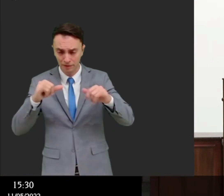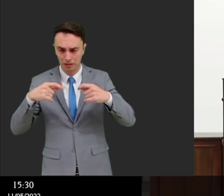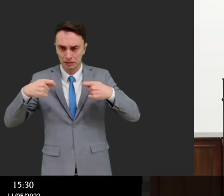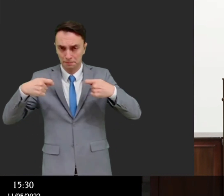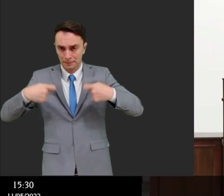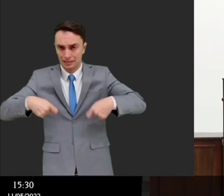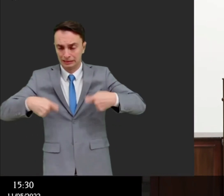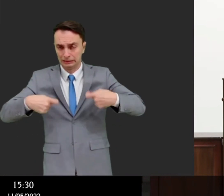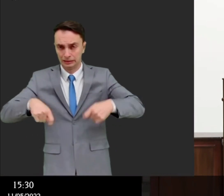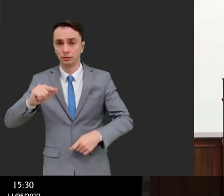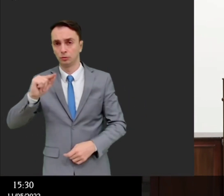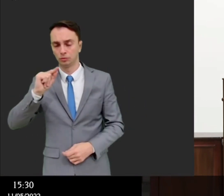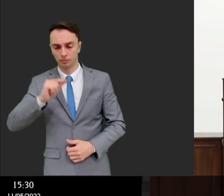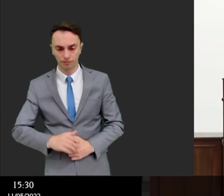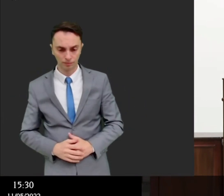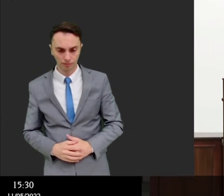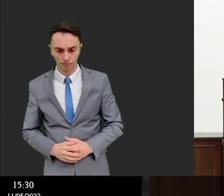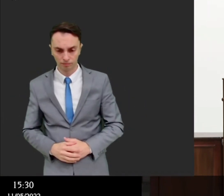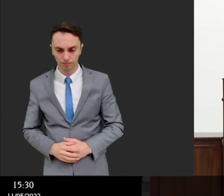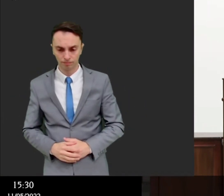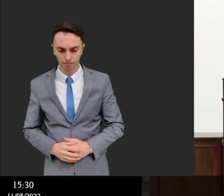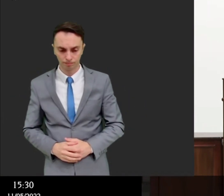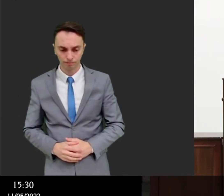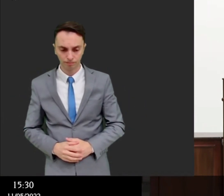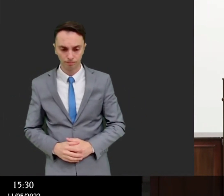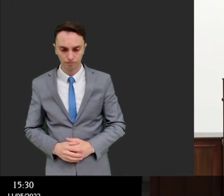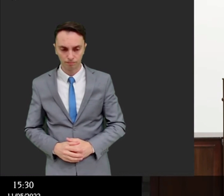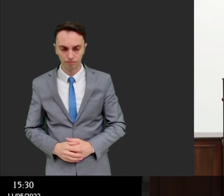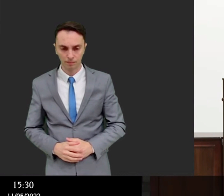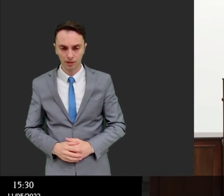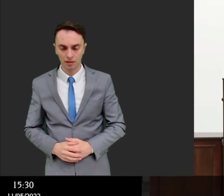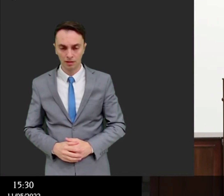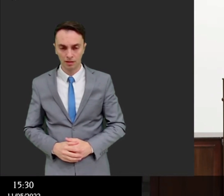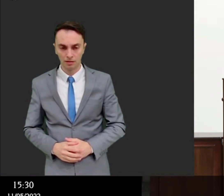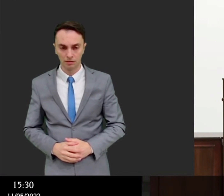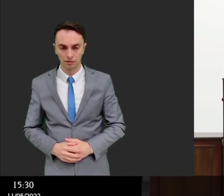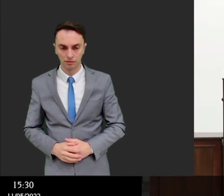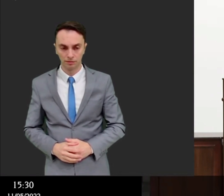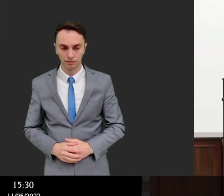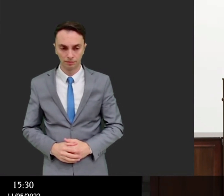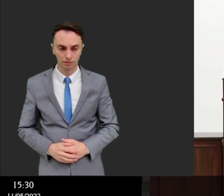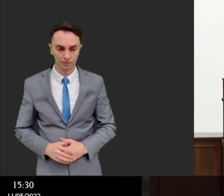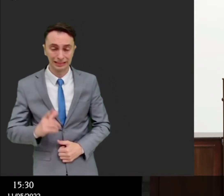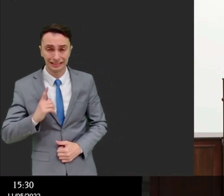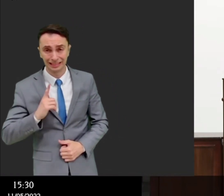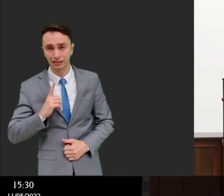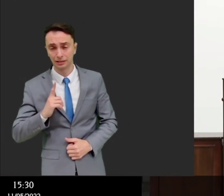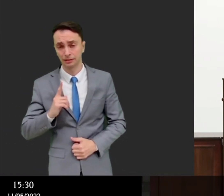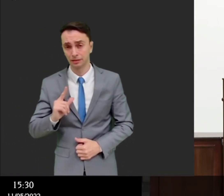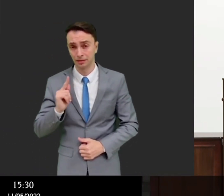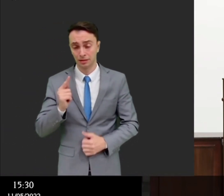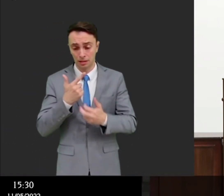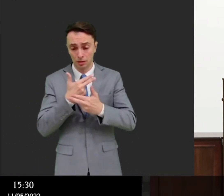Irmandade sobre algumas necessidades que faz necessário a Irmandade